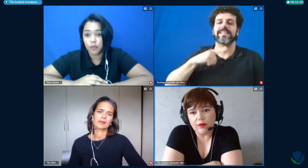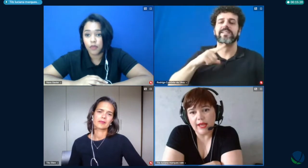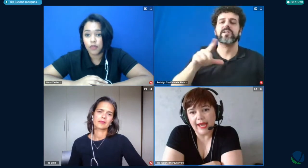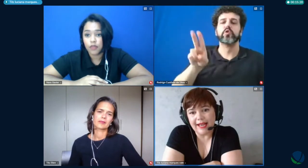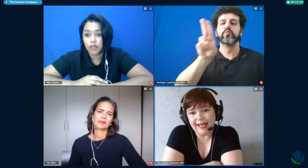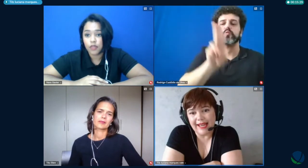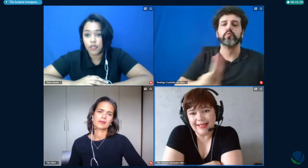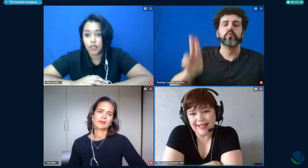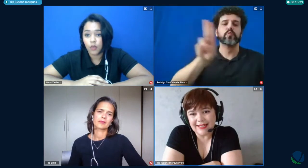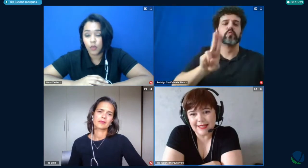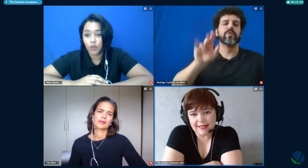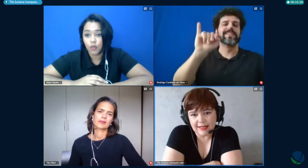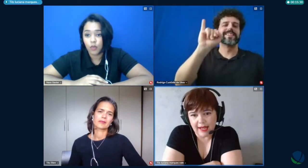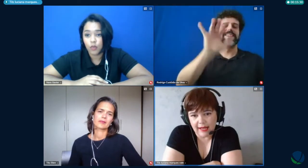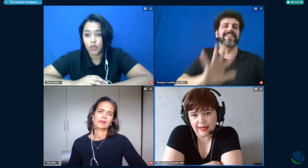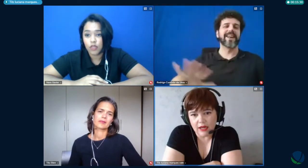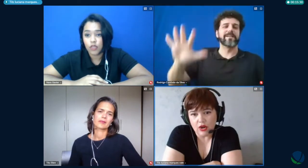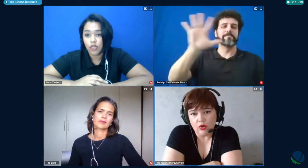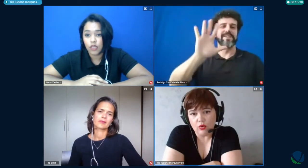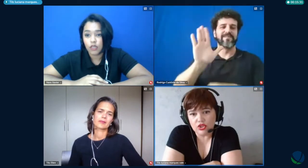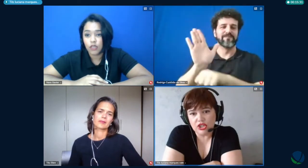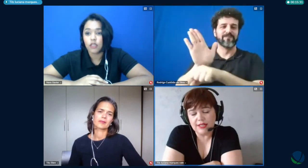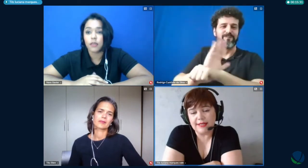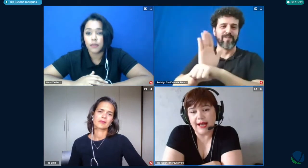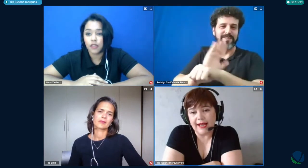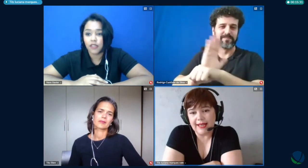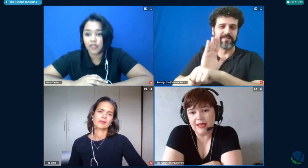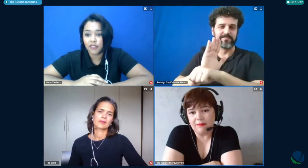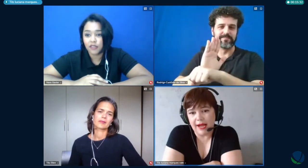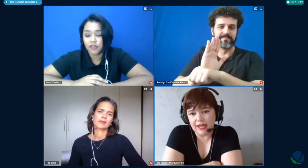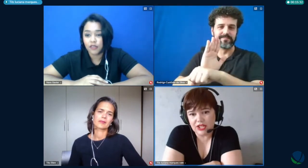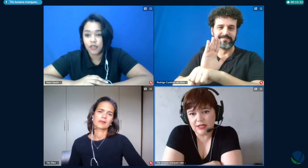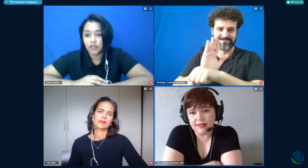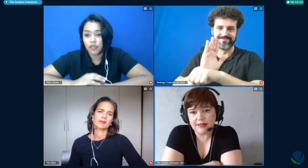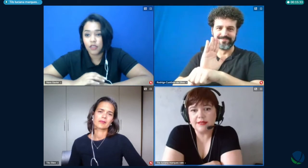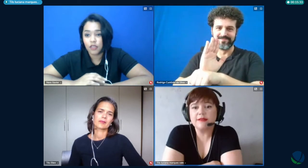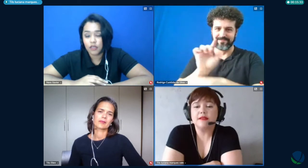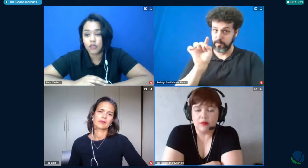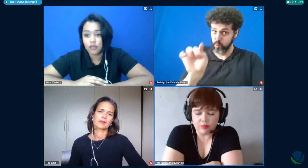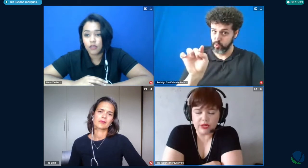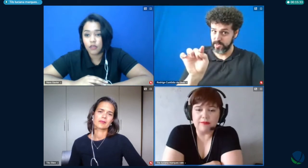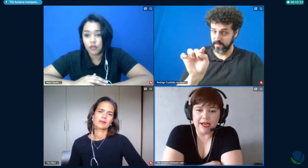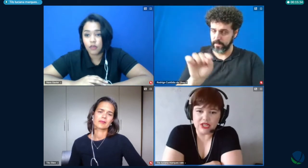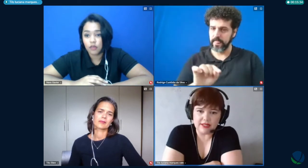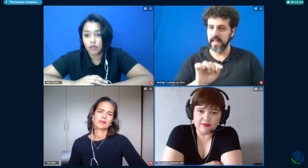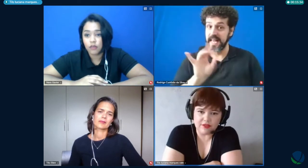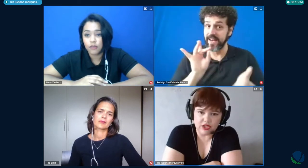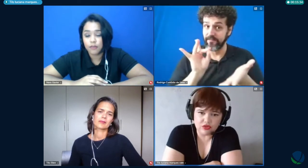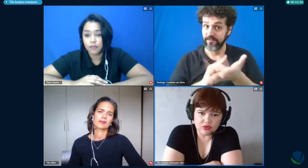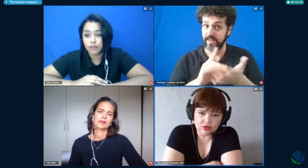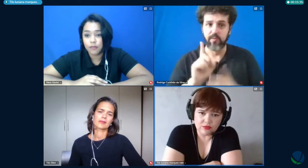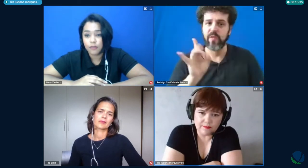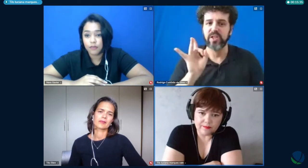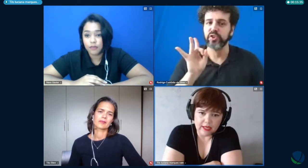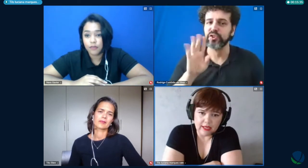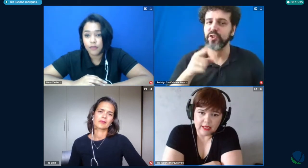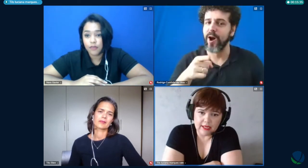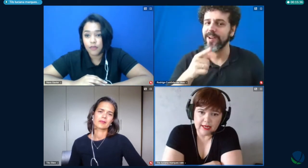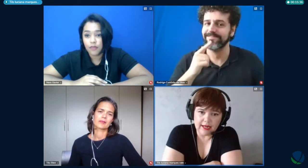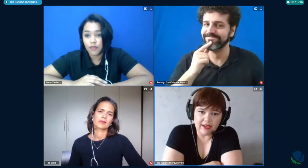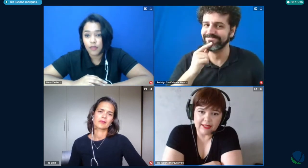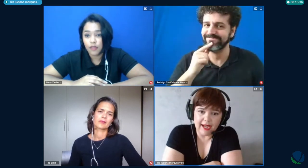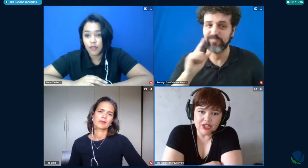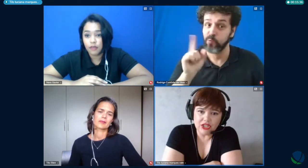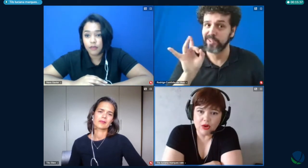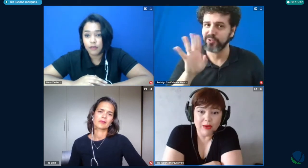tradução, ela é necessária utilizar imagens, por imagens e vídeos,